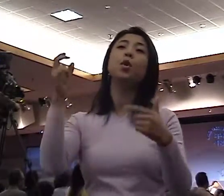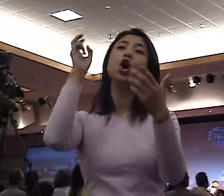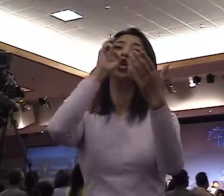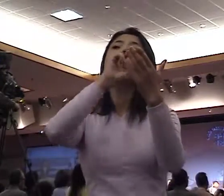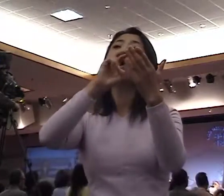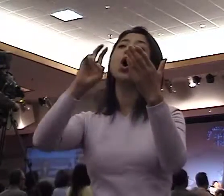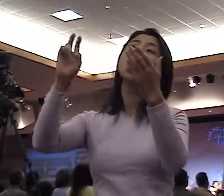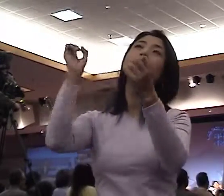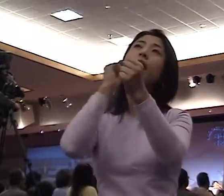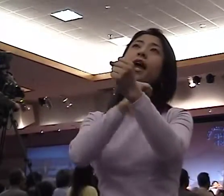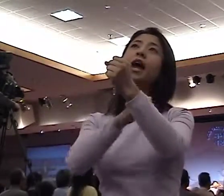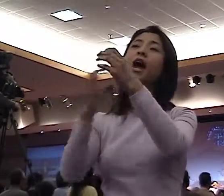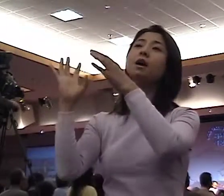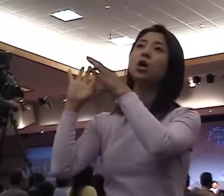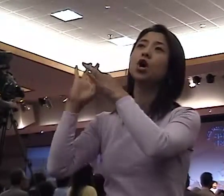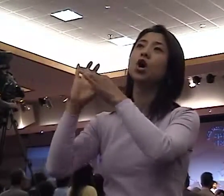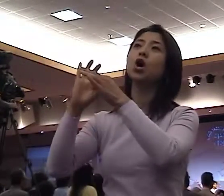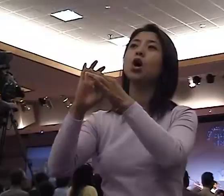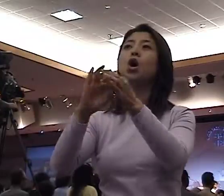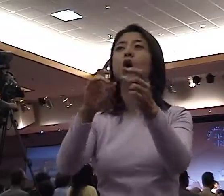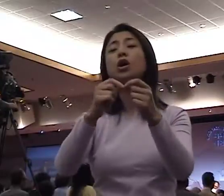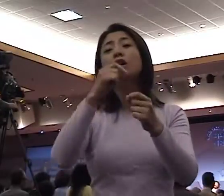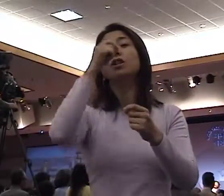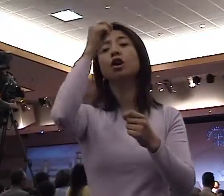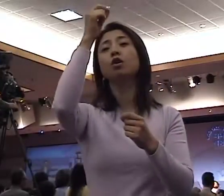주의 기뻐 노래하며